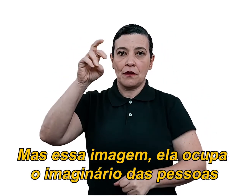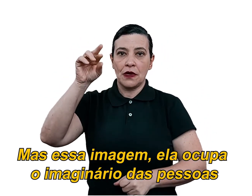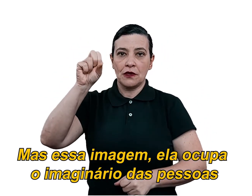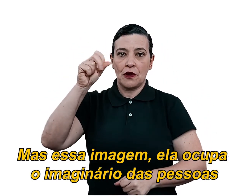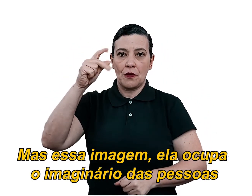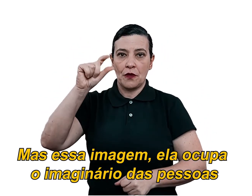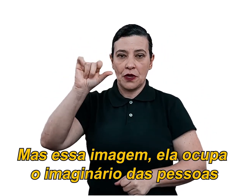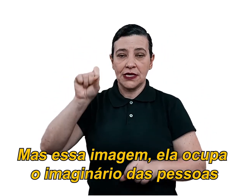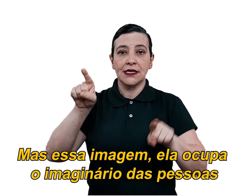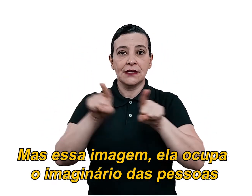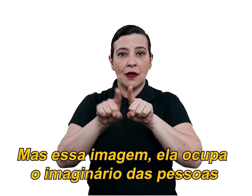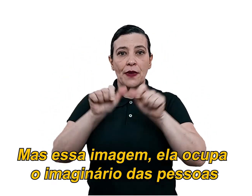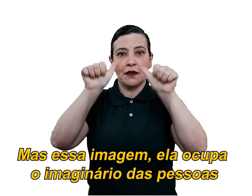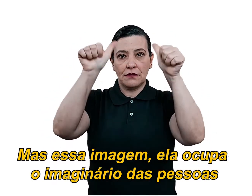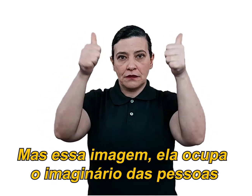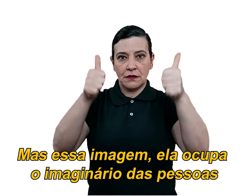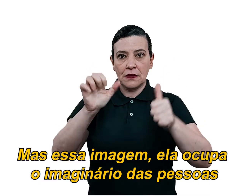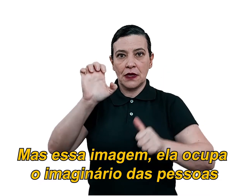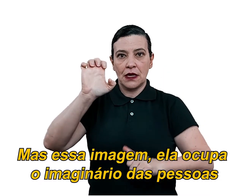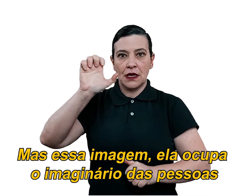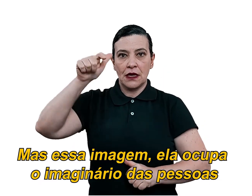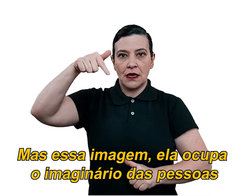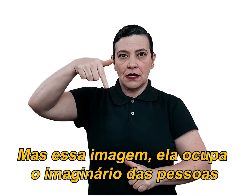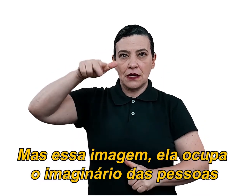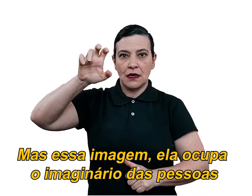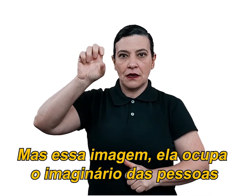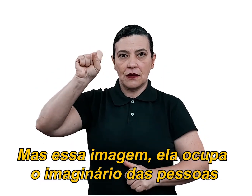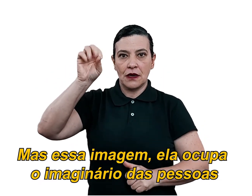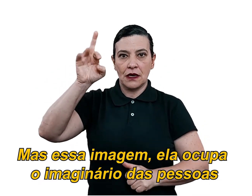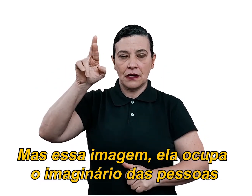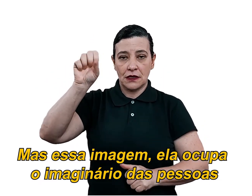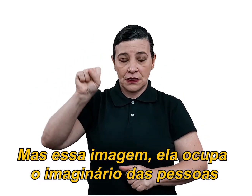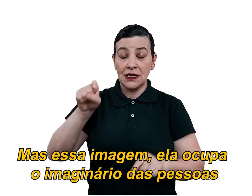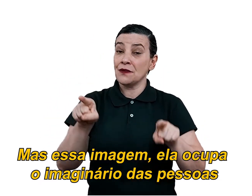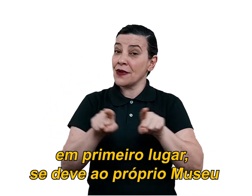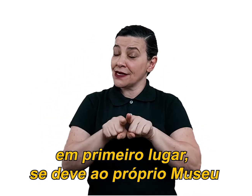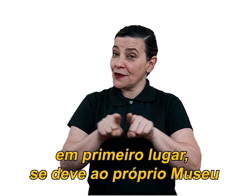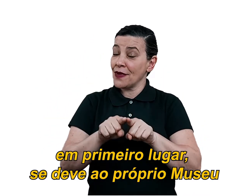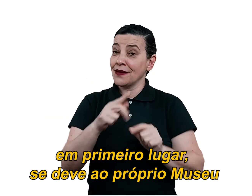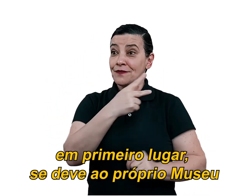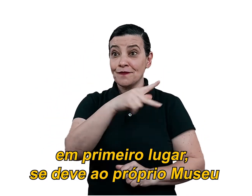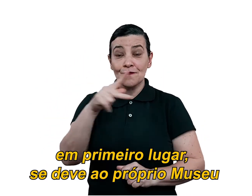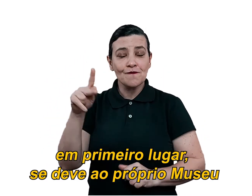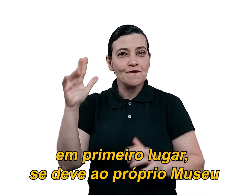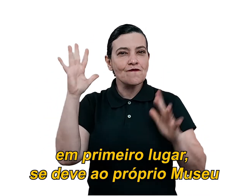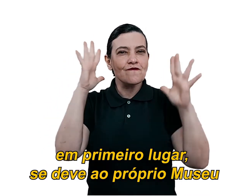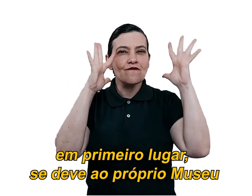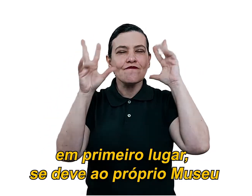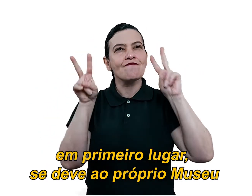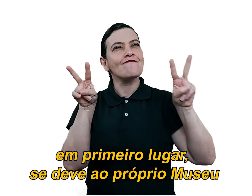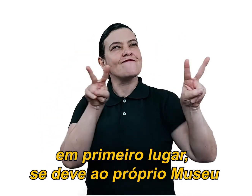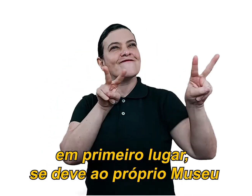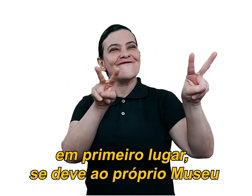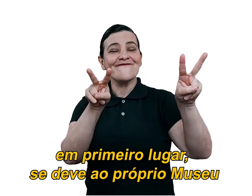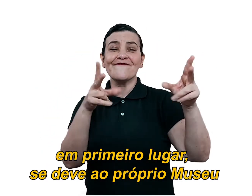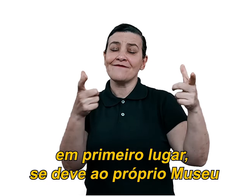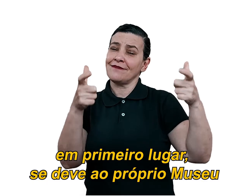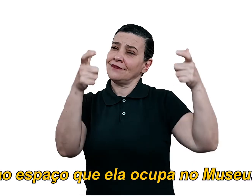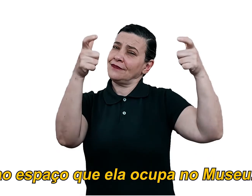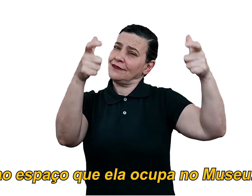Mas essa imagem, ela ocupa o imaginário das pessoas. Em primeiro lugar, se deve ao próprio museu, né? O espaço que